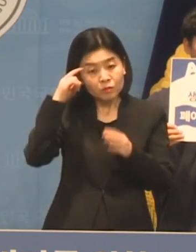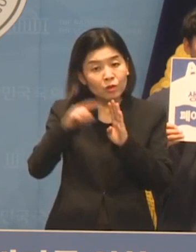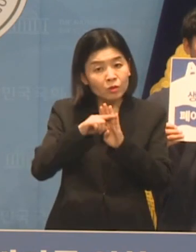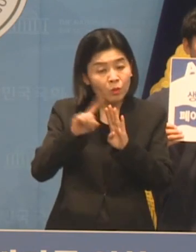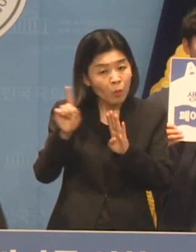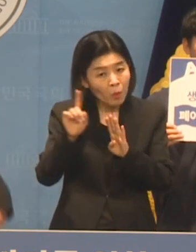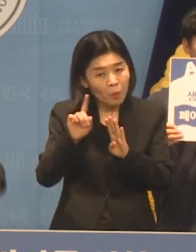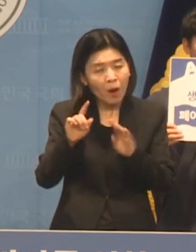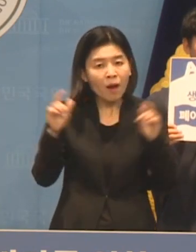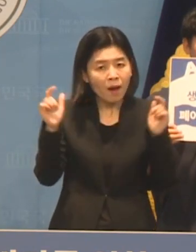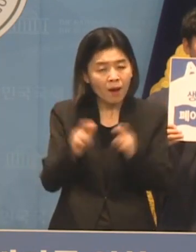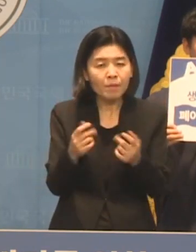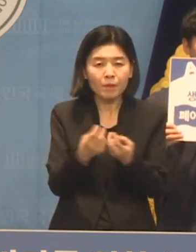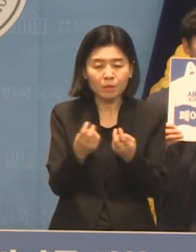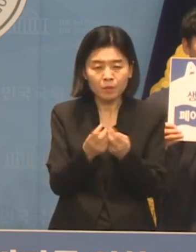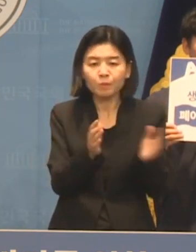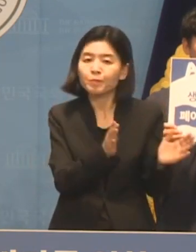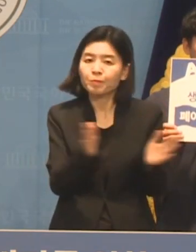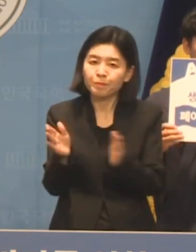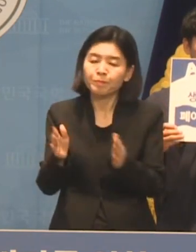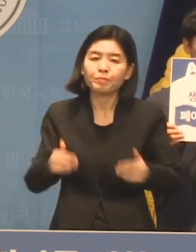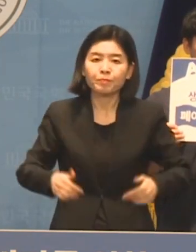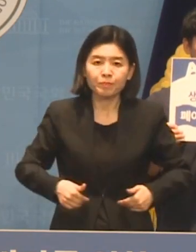방안을 마련해야 합니다.